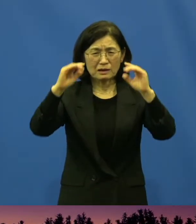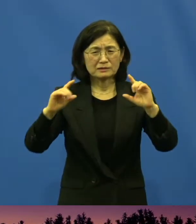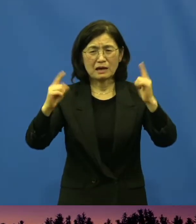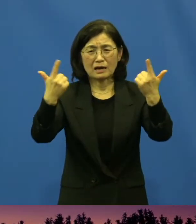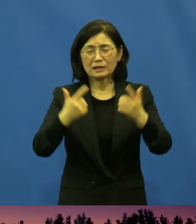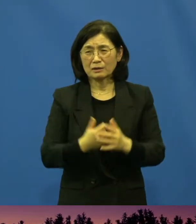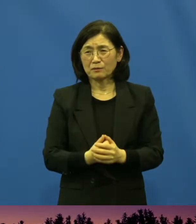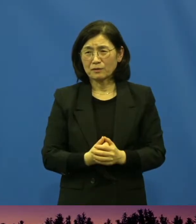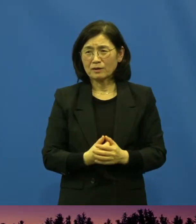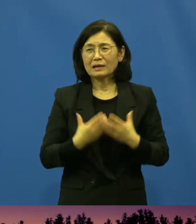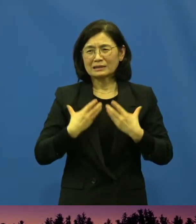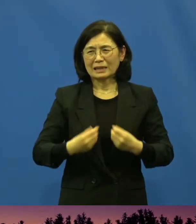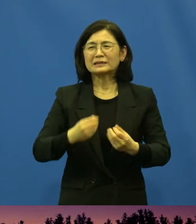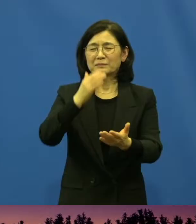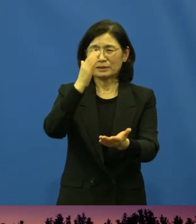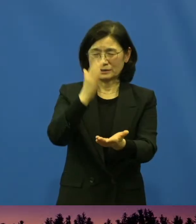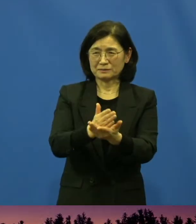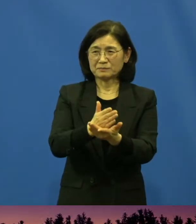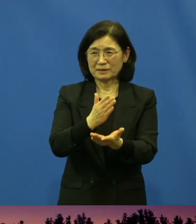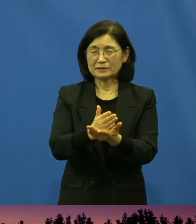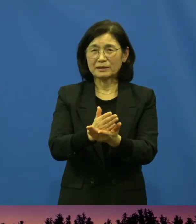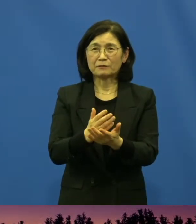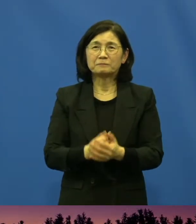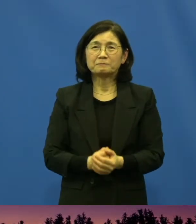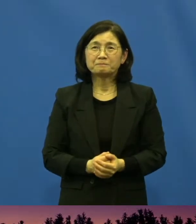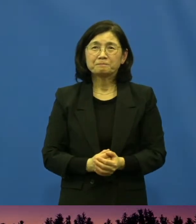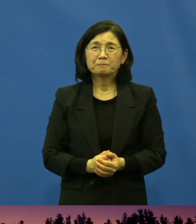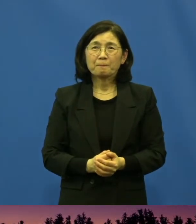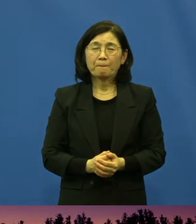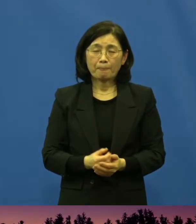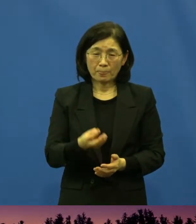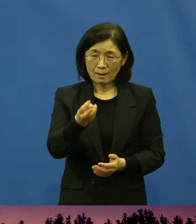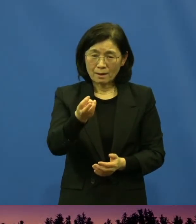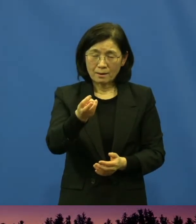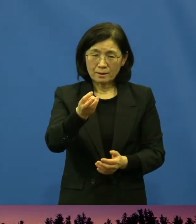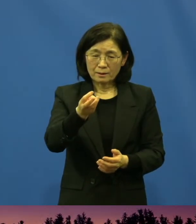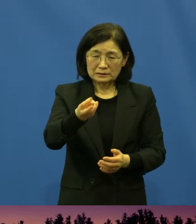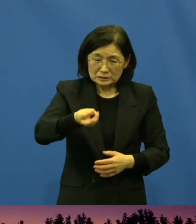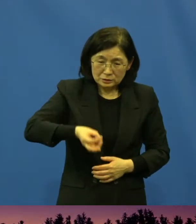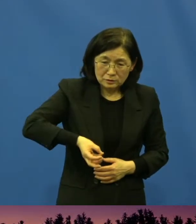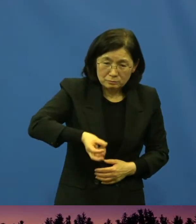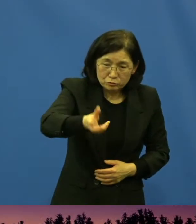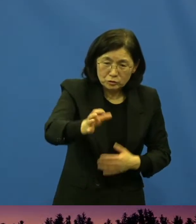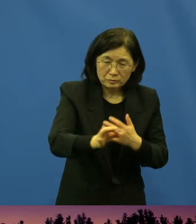여러분, 나무를 보세요. 나무를 심으면 씨를 뿌리면 그냥 폭 납니까? 그런 거 없습니다.